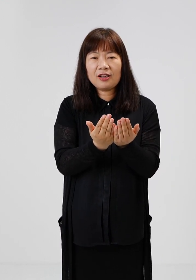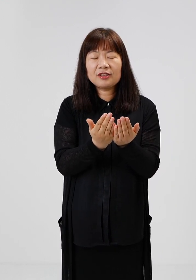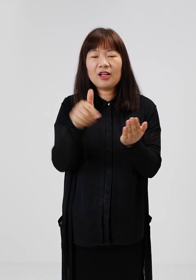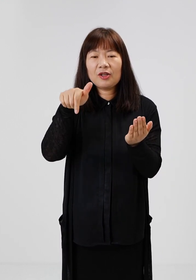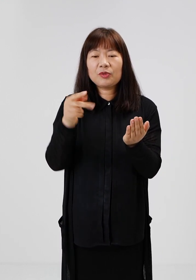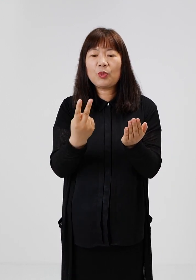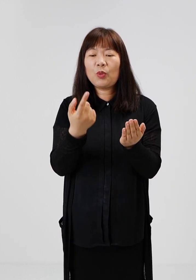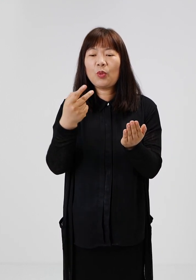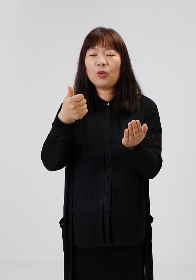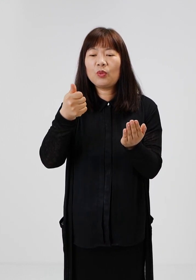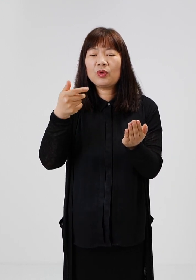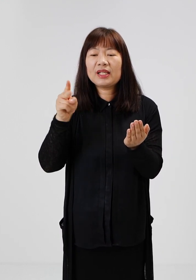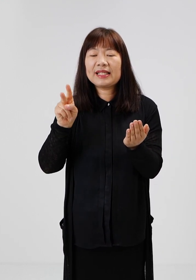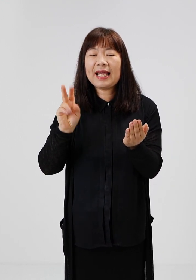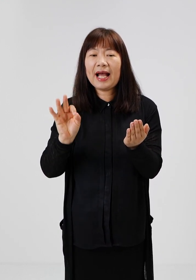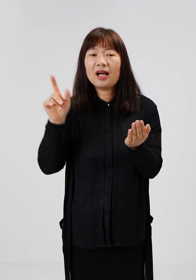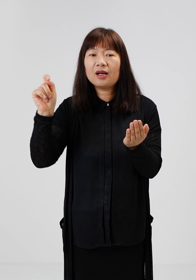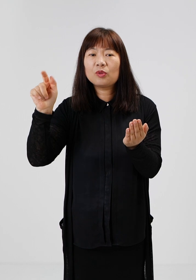교향곡이라는 책이에요.